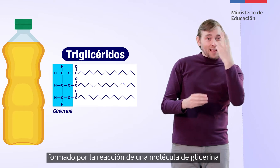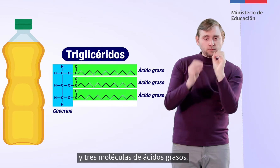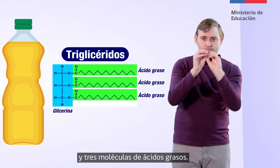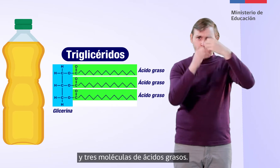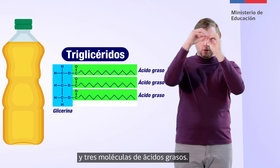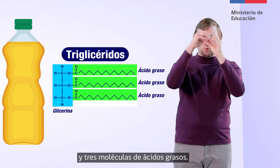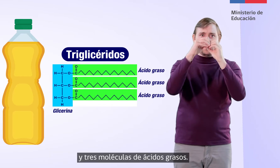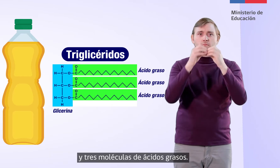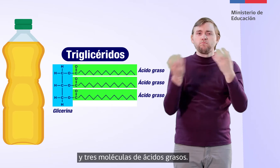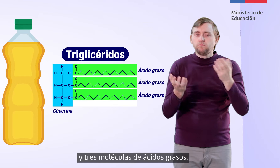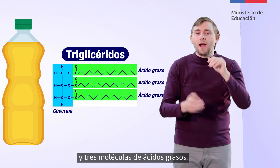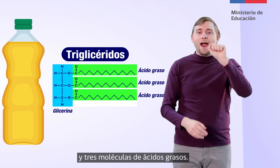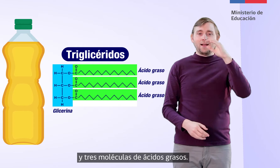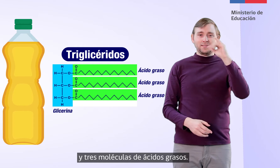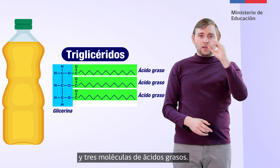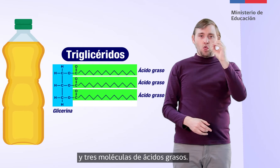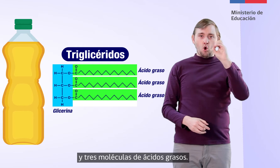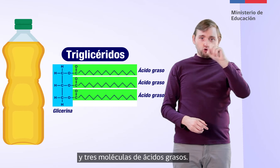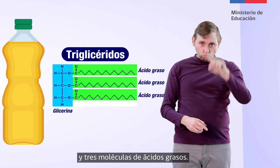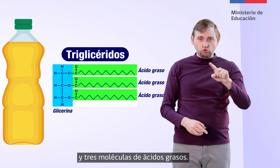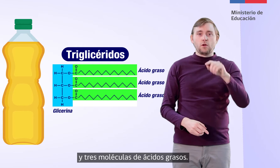y tres moléculas de ácidos grasos.